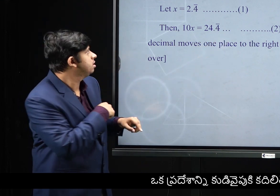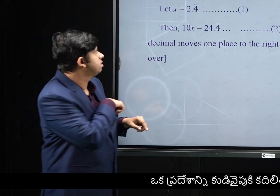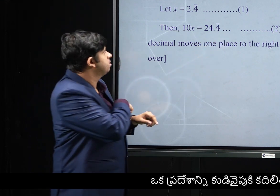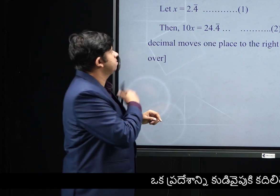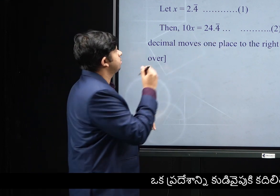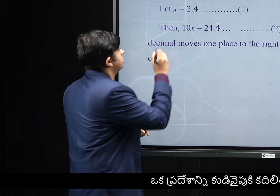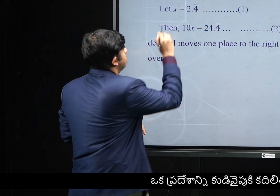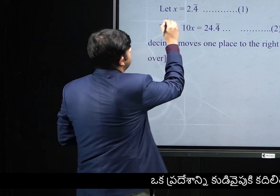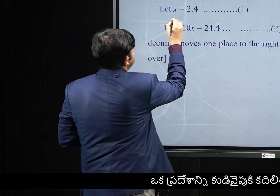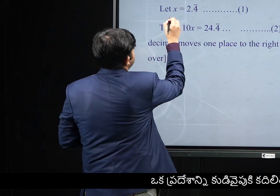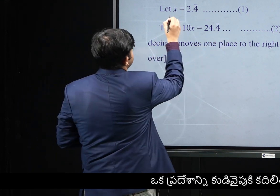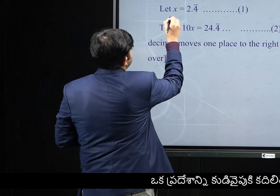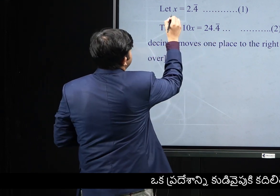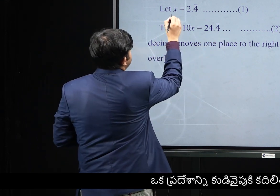ప్రదేశాన్ని కుడివైపుకి కదిలిస్తుంది.